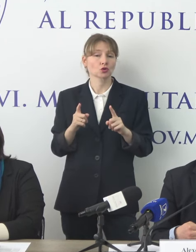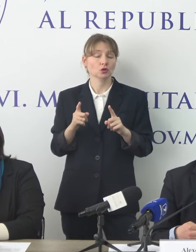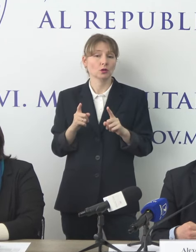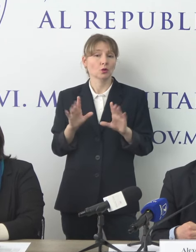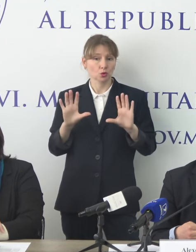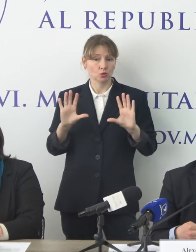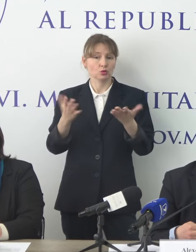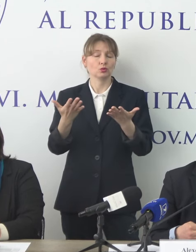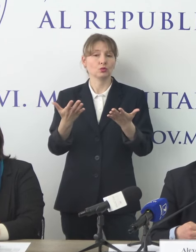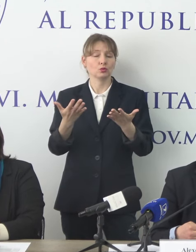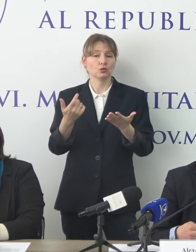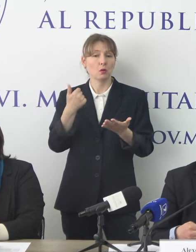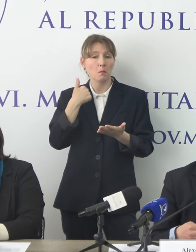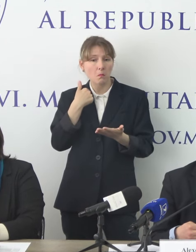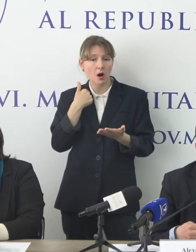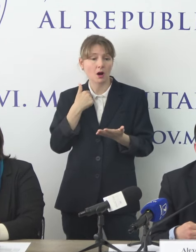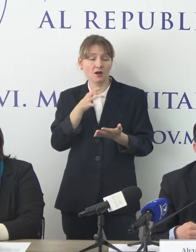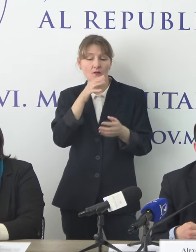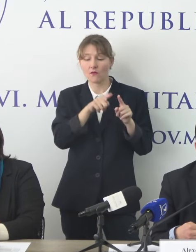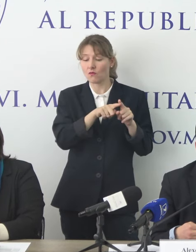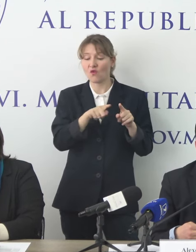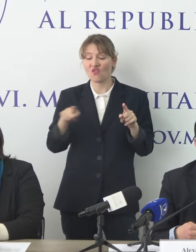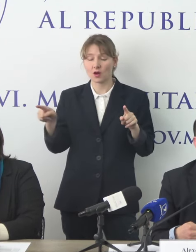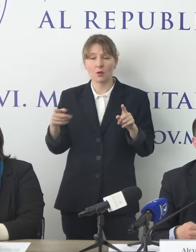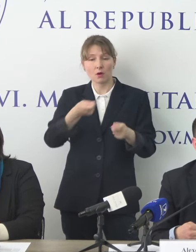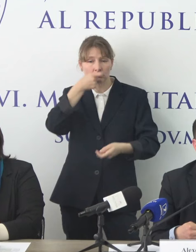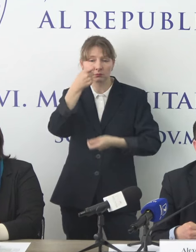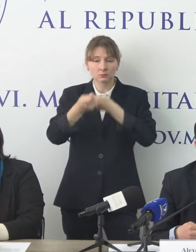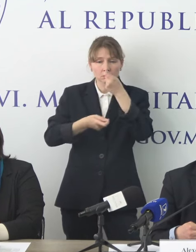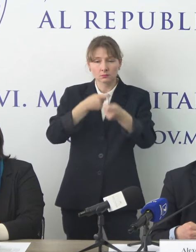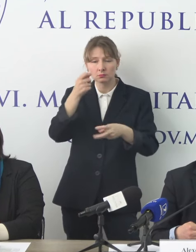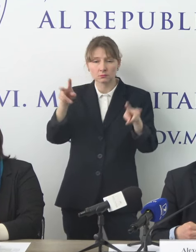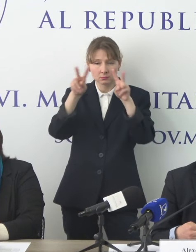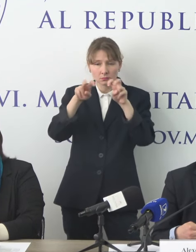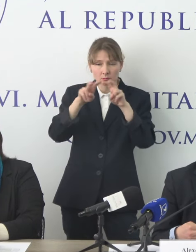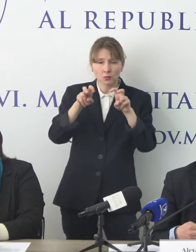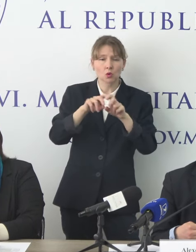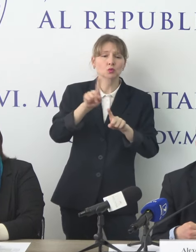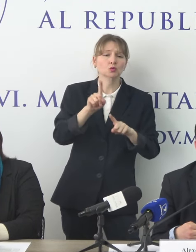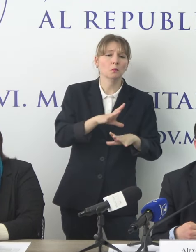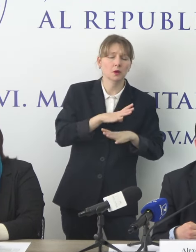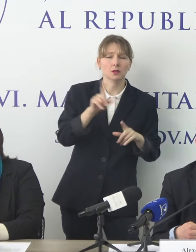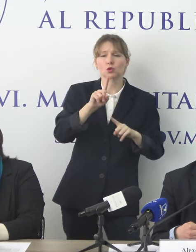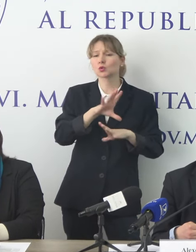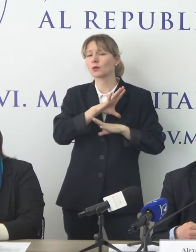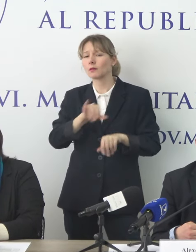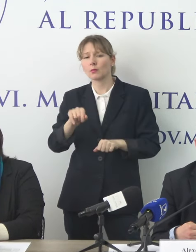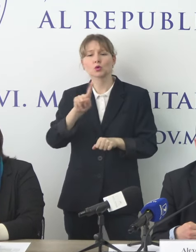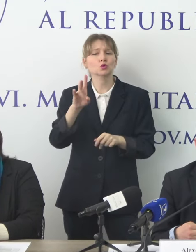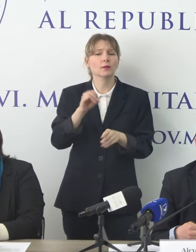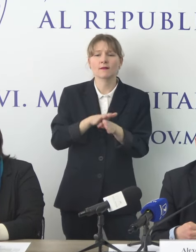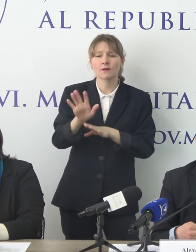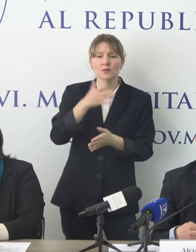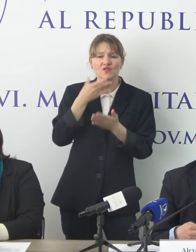turnesol, pentru că noi am investigat tot parcursul, ce au făcut și ce n-au făcut colegii noștri din prima